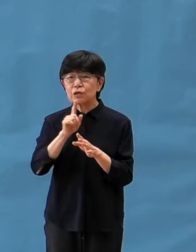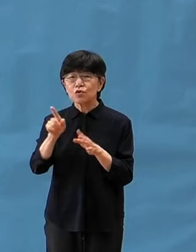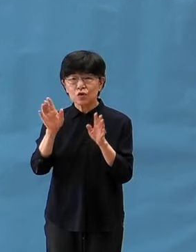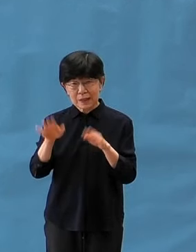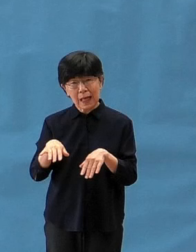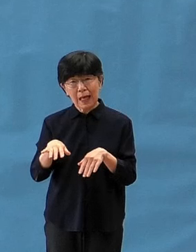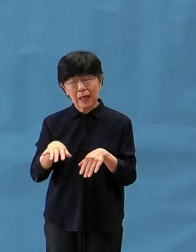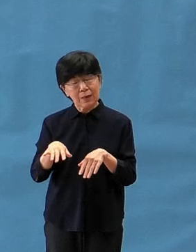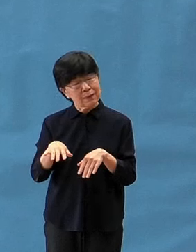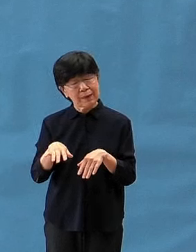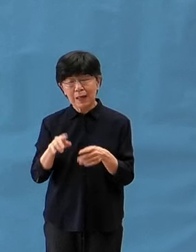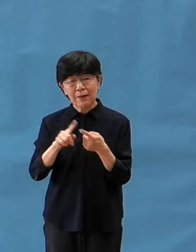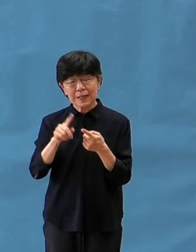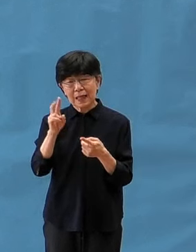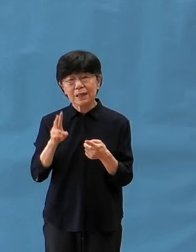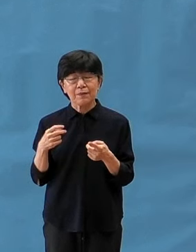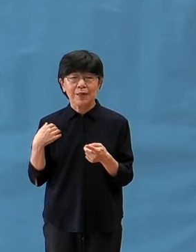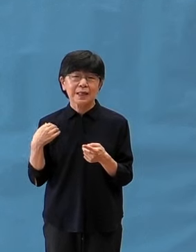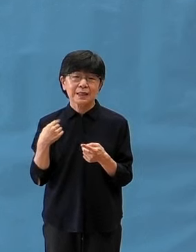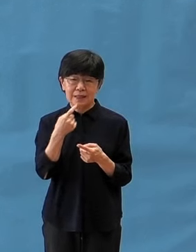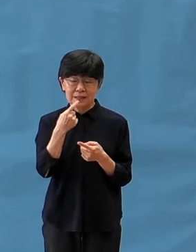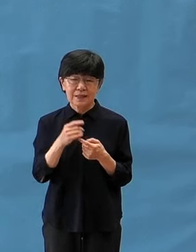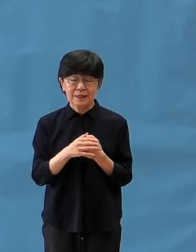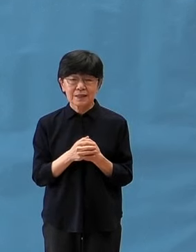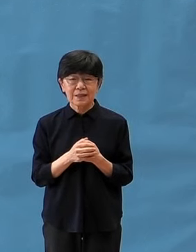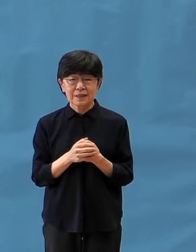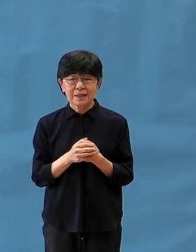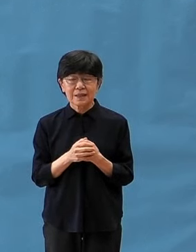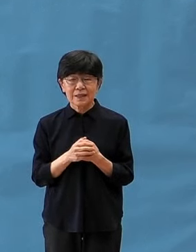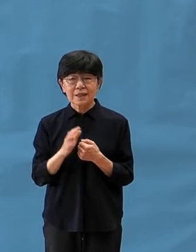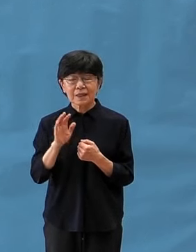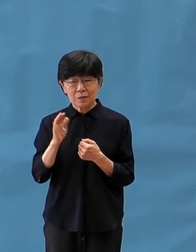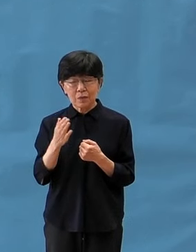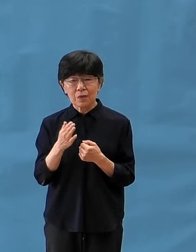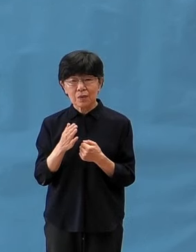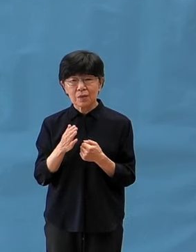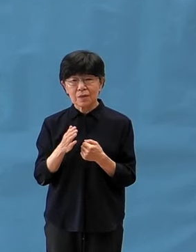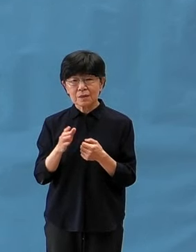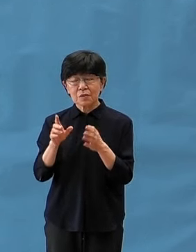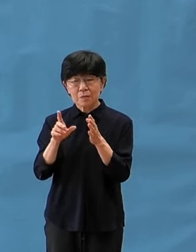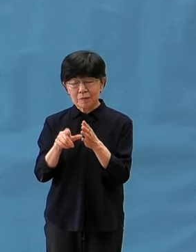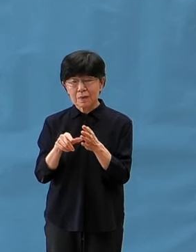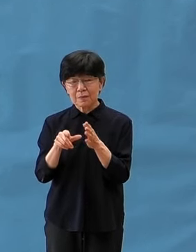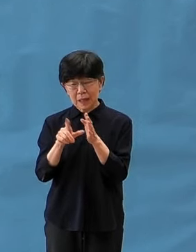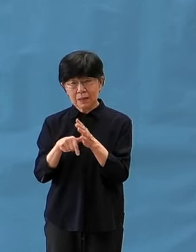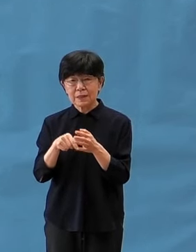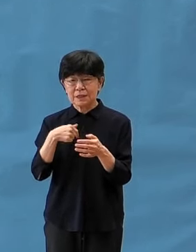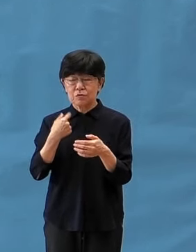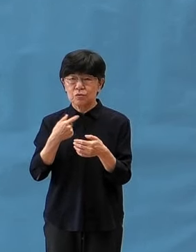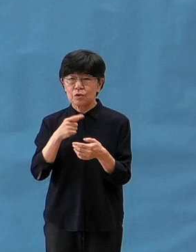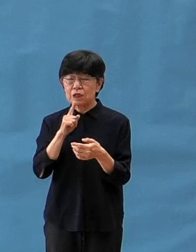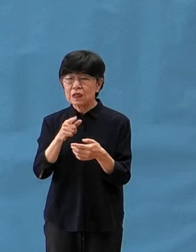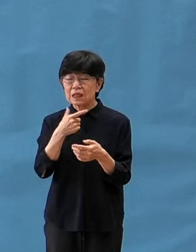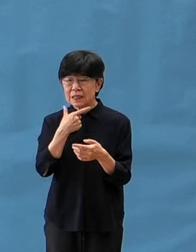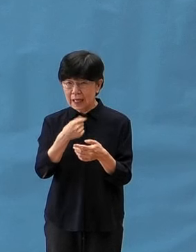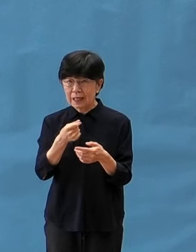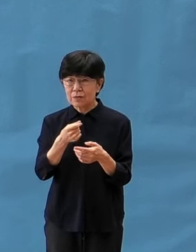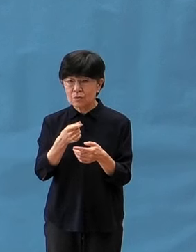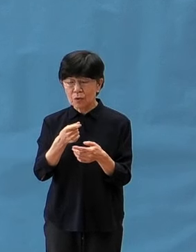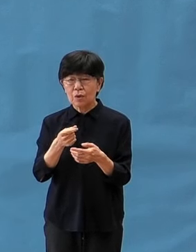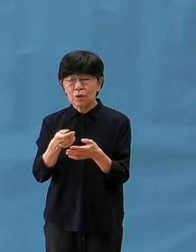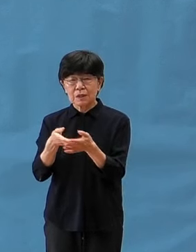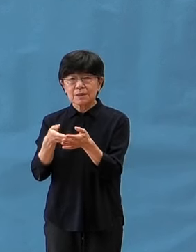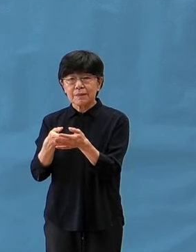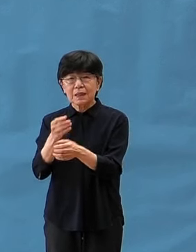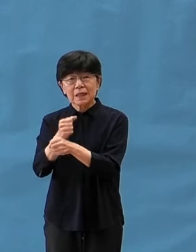が、でそこを丁寧にやったところで結局こっちが言いたいこと言えなくなっちゃうんで、大人げないとかね、